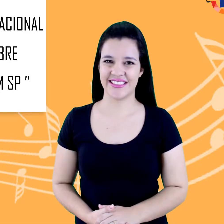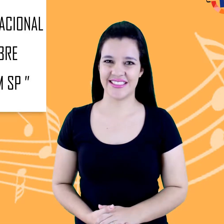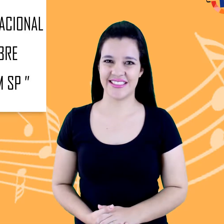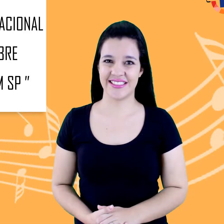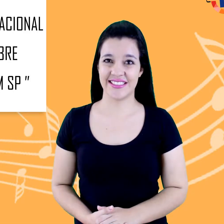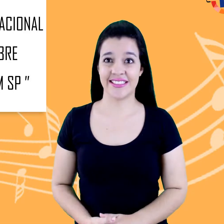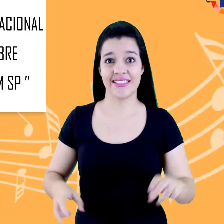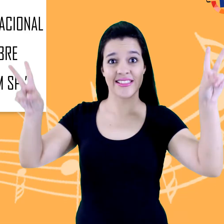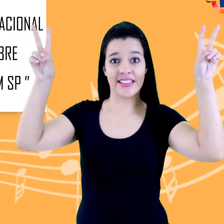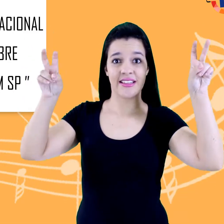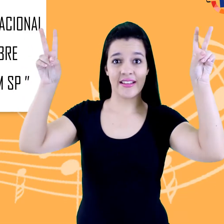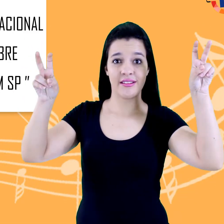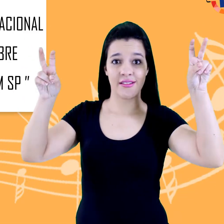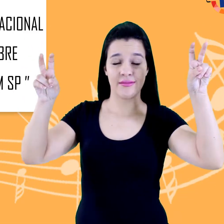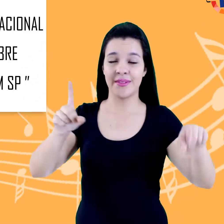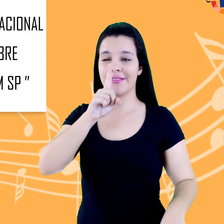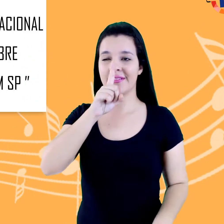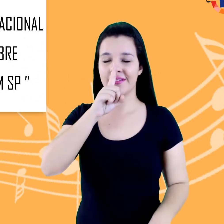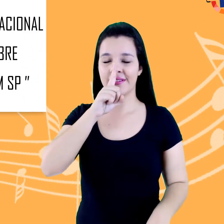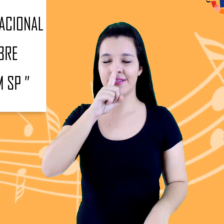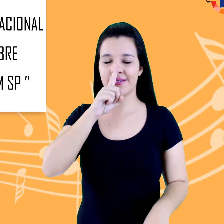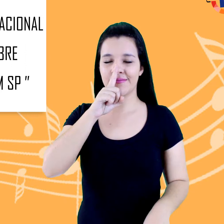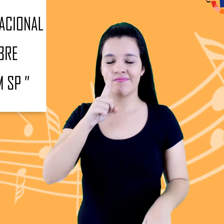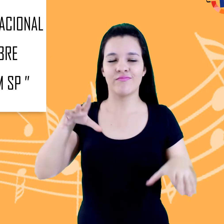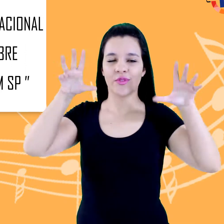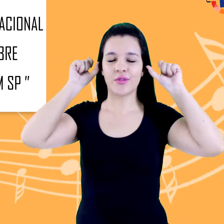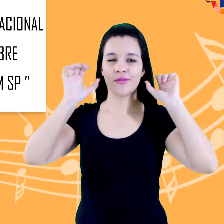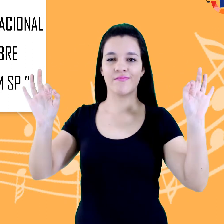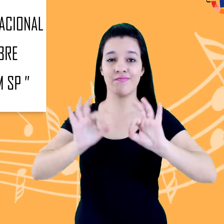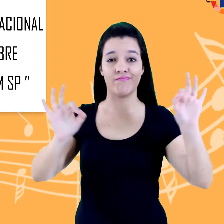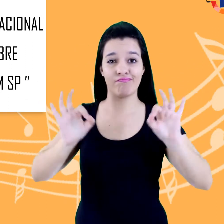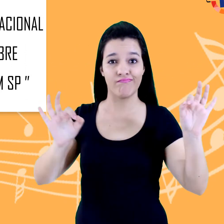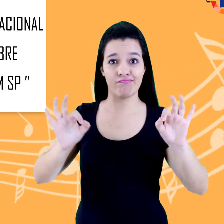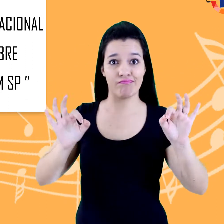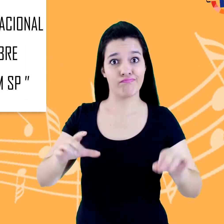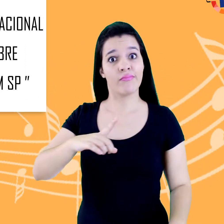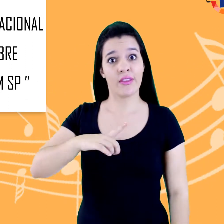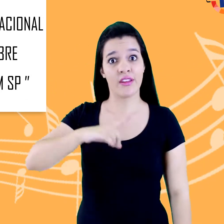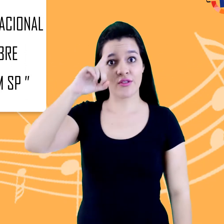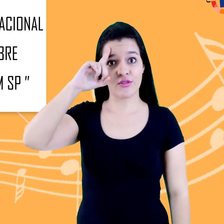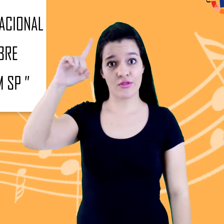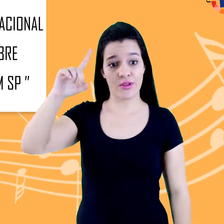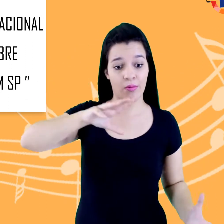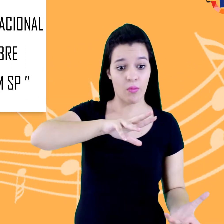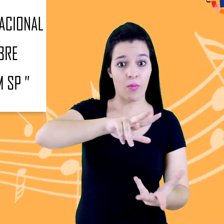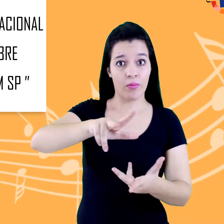Som do Silêncio, Dia Internacional da Conscientização sobre o Ruído, promove ações em